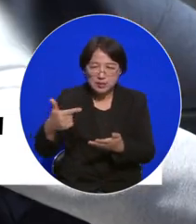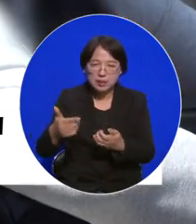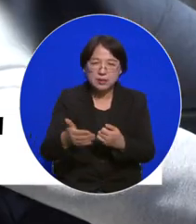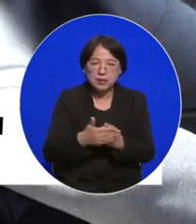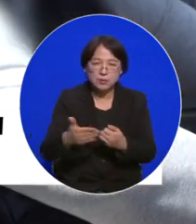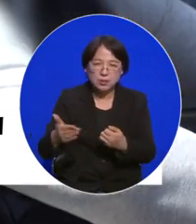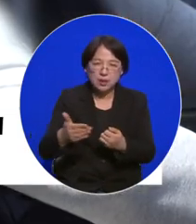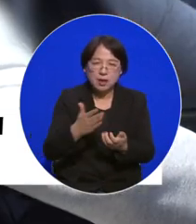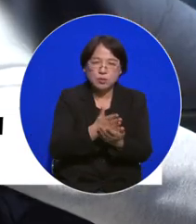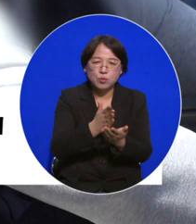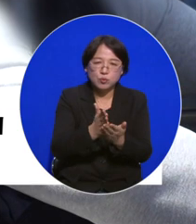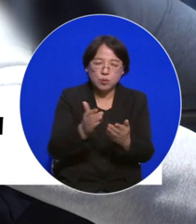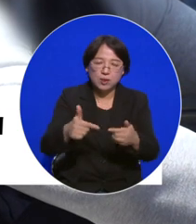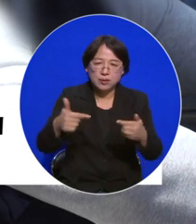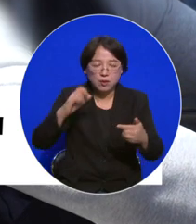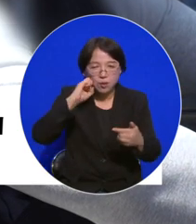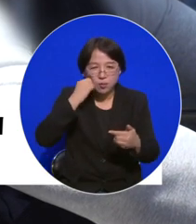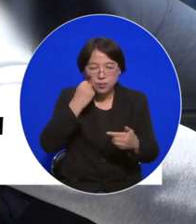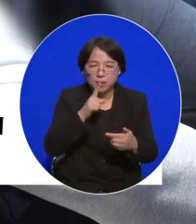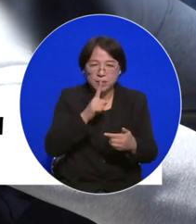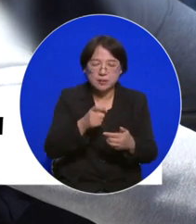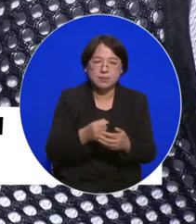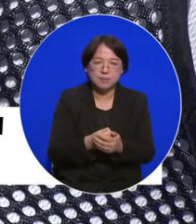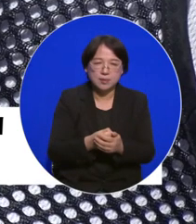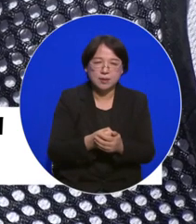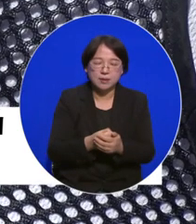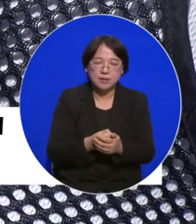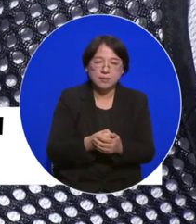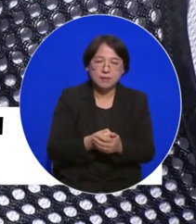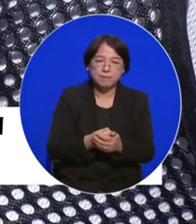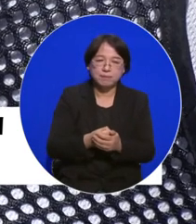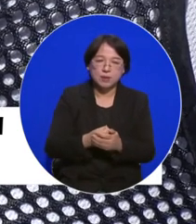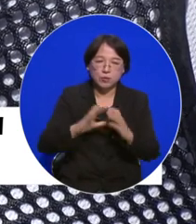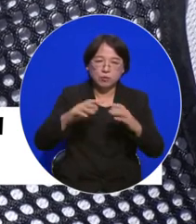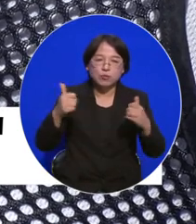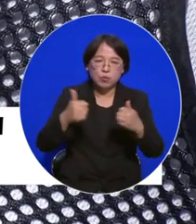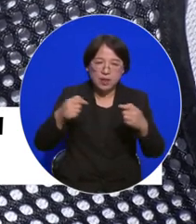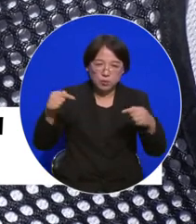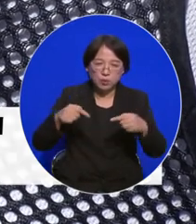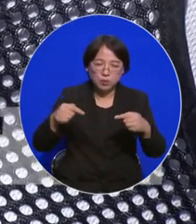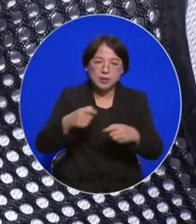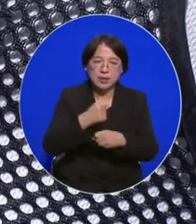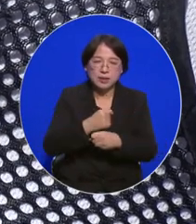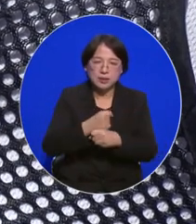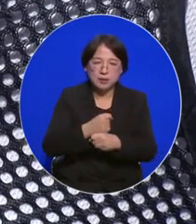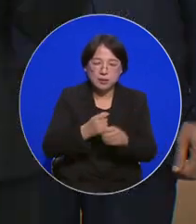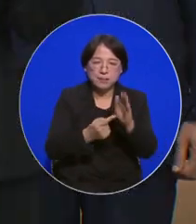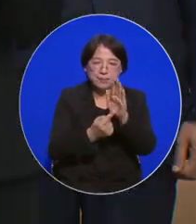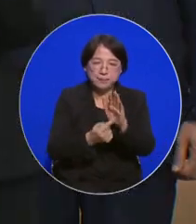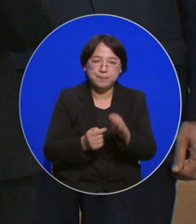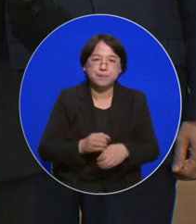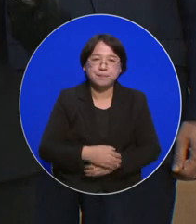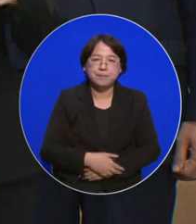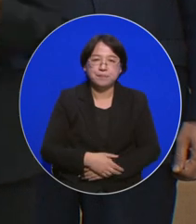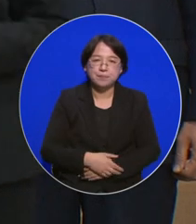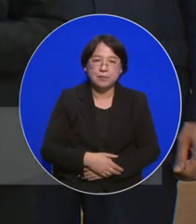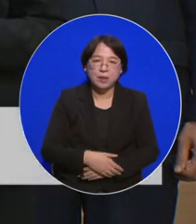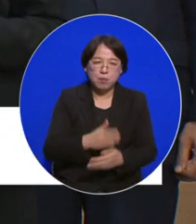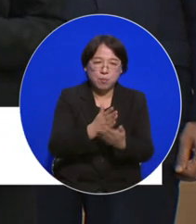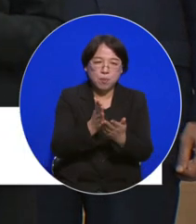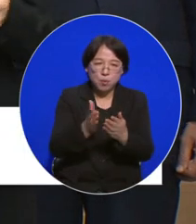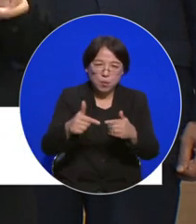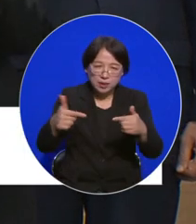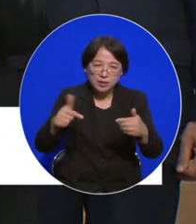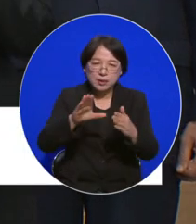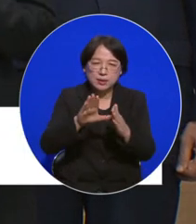설명했습니다 정부는 이런 입장을 일관되게 유지하며 국회 논의에 나서겠다고 밝혔습니다 품목을